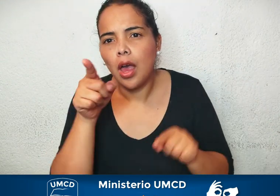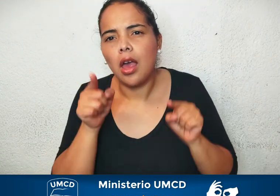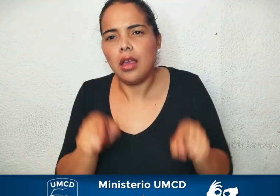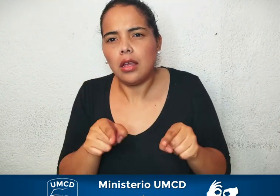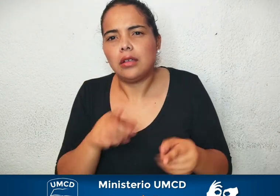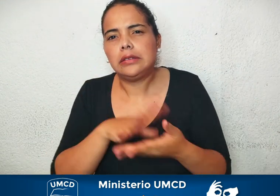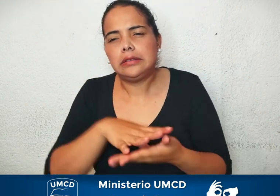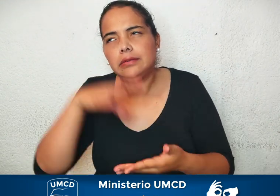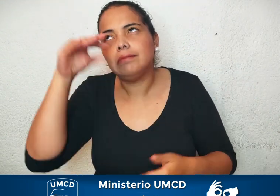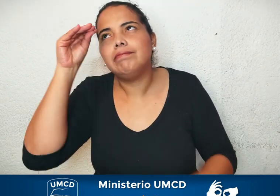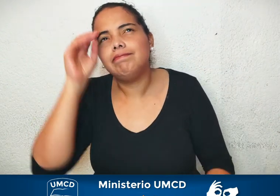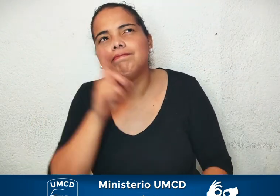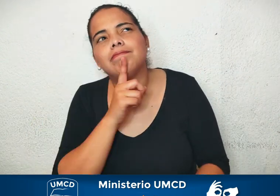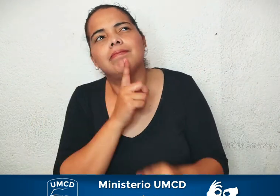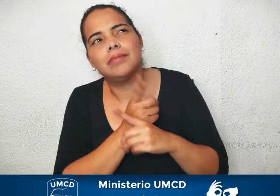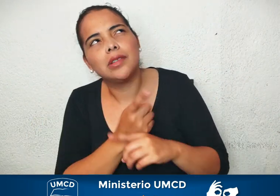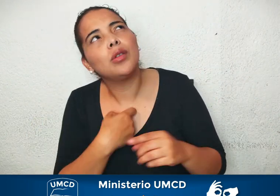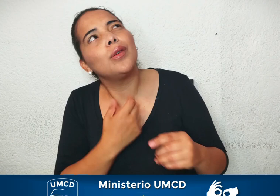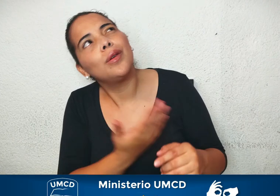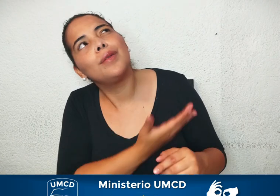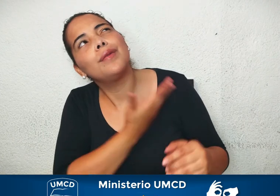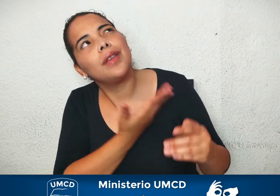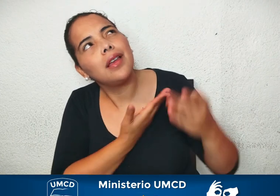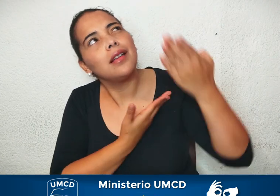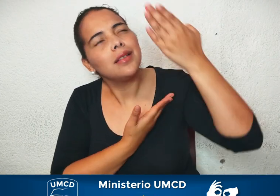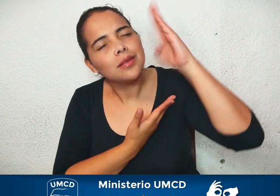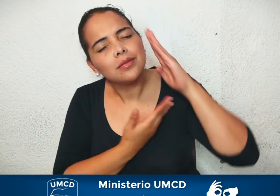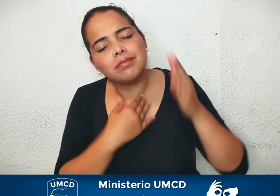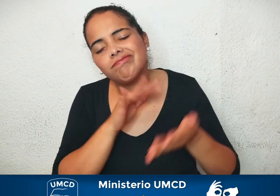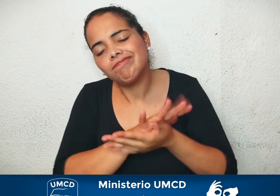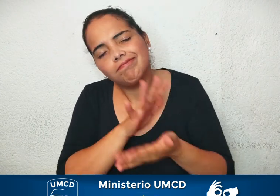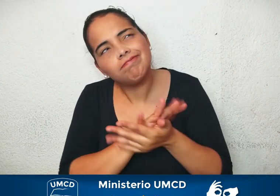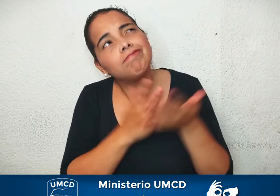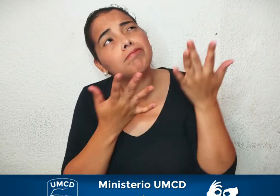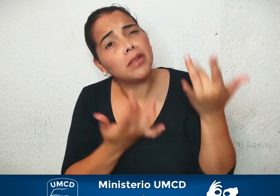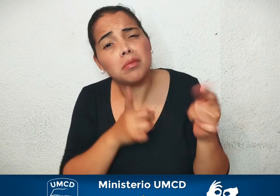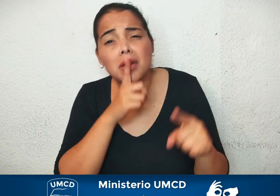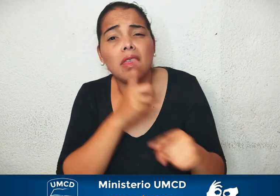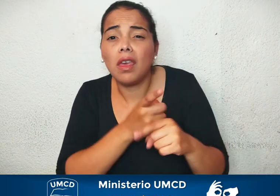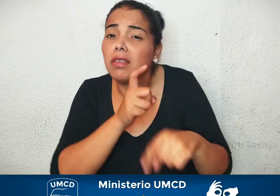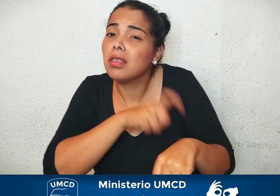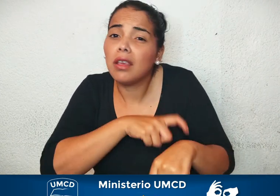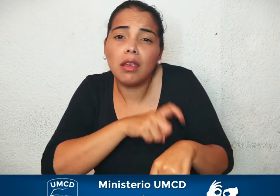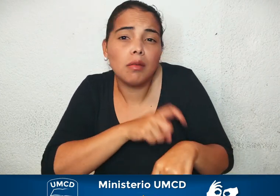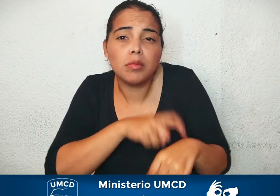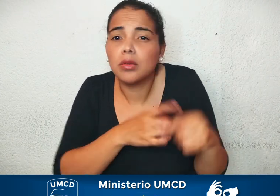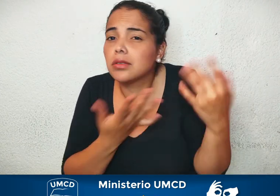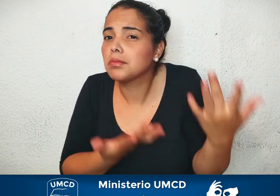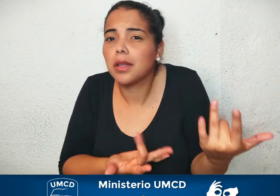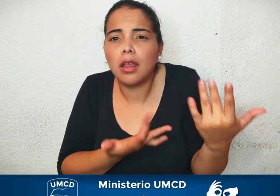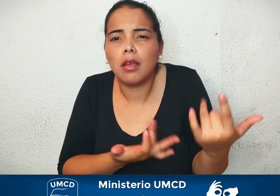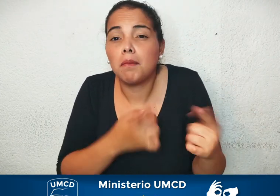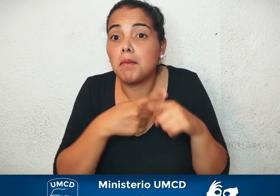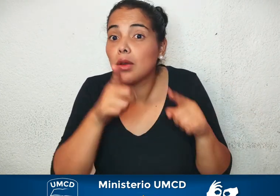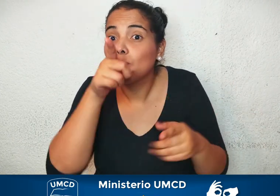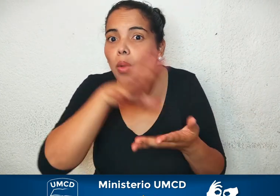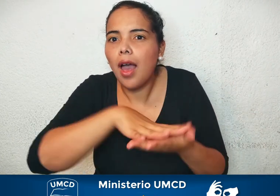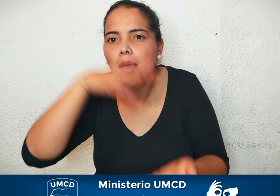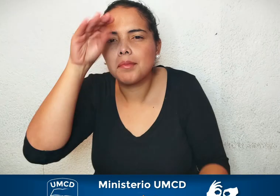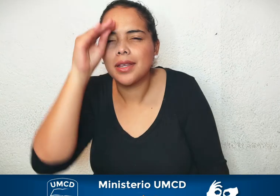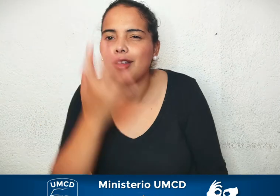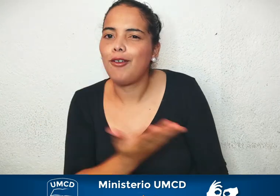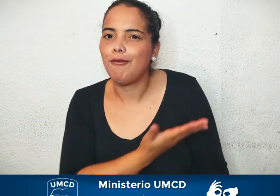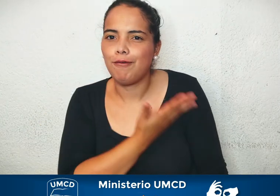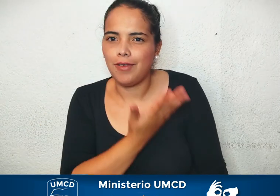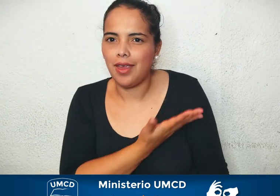ahí donde nosotros podemos aprender a confiar en Dios. Claro, toma tiempo desarrollar esa confianza.